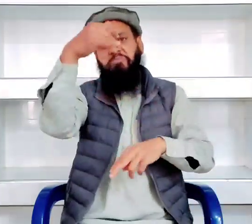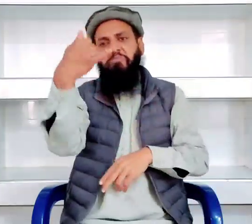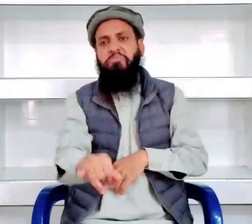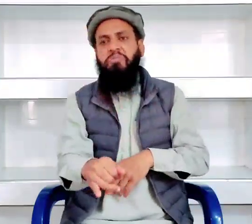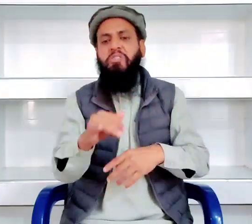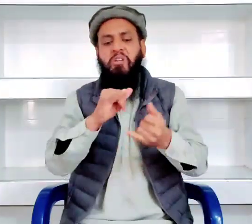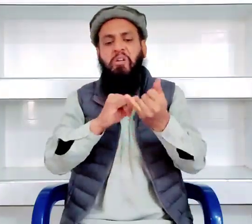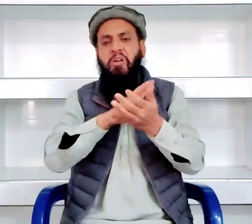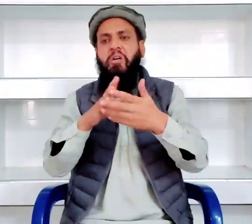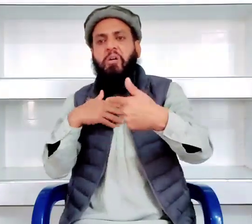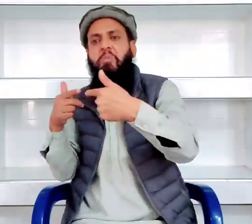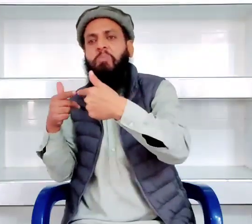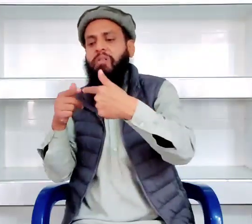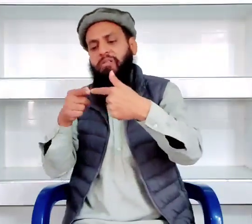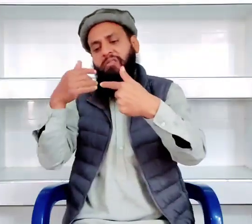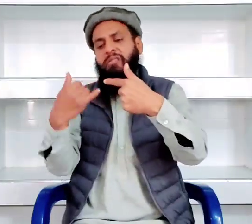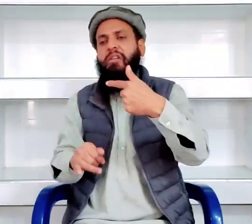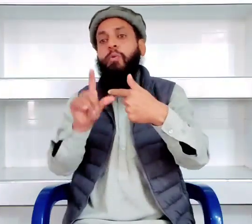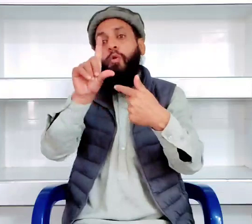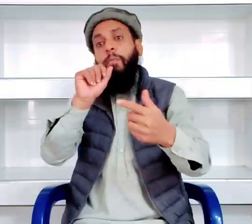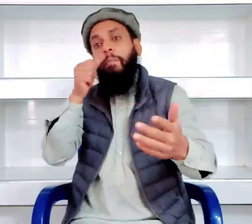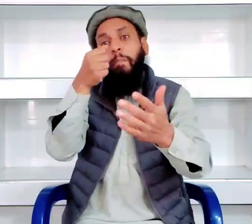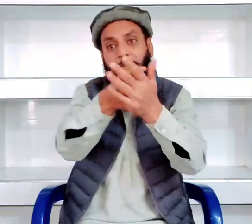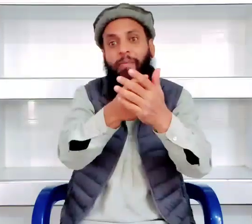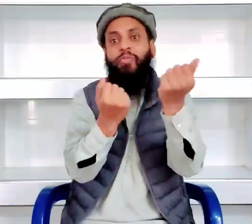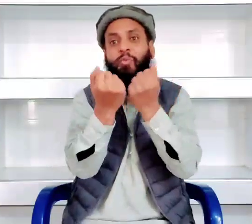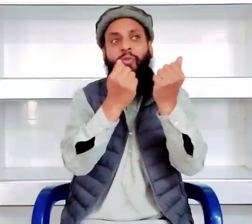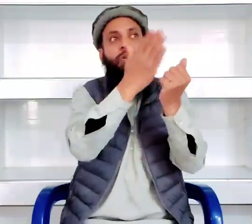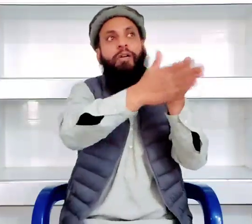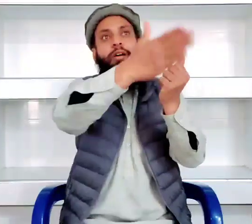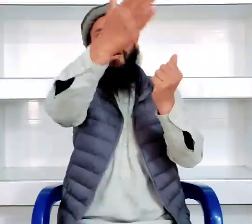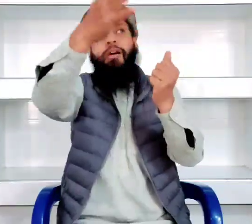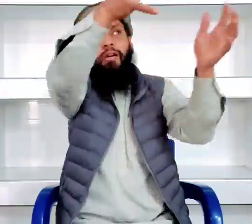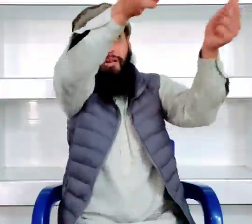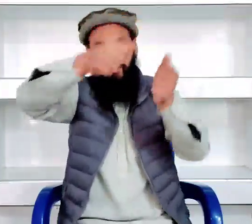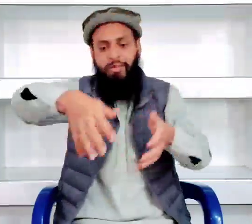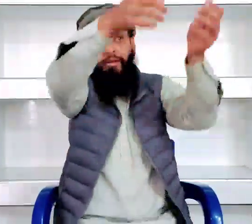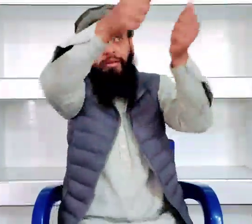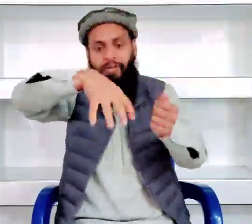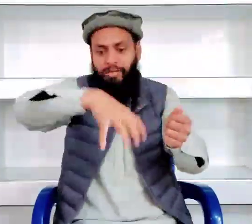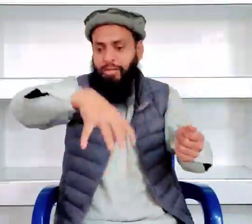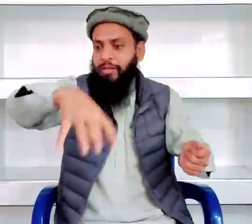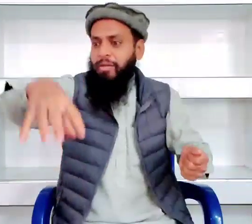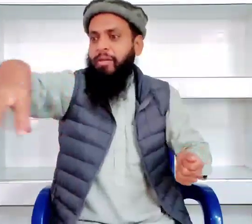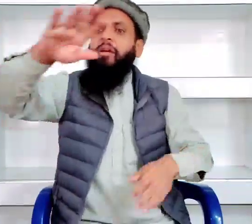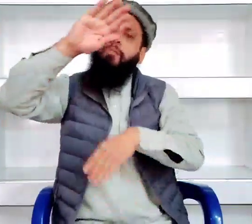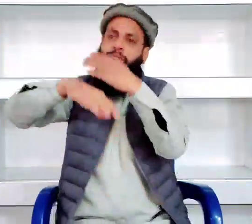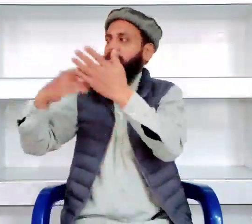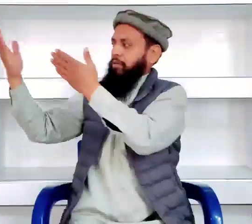ਮਨਾ ਫਰਮਾਇਆ ਫਾਇਦਾ ਕੀ ਹੁੰਦਾ ਜੇ ਸਾਰਾ ਮਾਲ ਮੰਡੀ ਦੇ ਅੰਦਰ ਆਏ ਨਬੀ ਸੱਲੱਲਾਹੁ ਅਲੈਹਿ ਵਸੱਲਮ ਨੇ ਫਰਮਾਇਆ ਜਦੋਂ ਸਾਰਾ ਮਾਲ ਮੰਡੀ ਦੇ ਅੰਦਰ